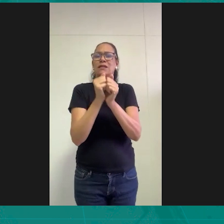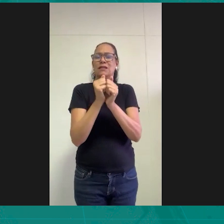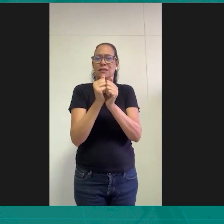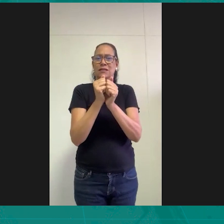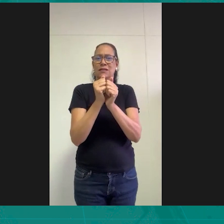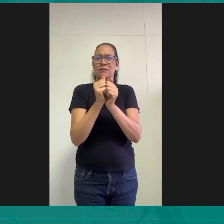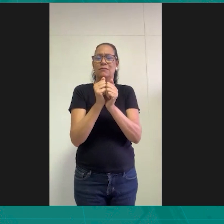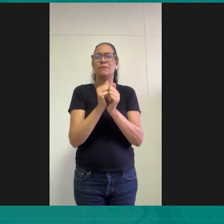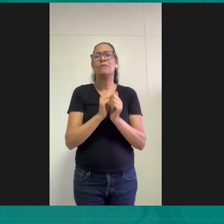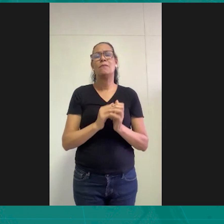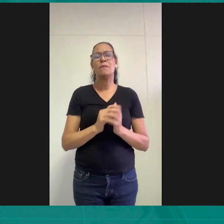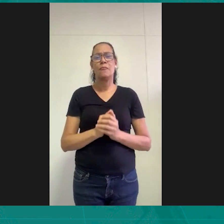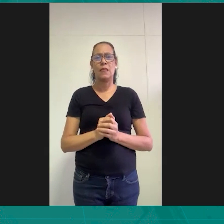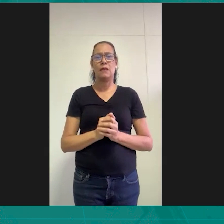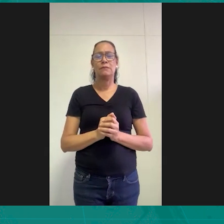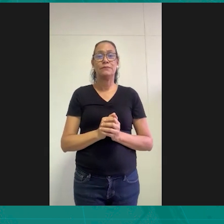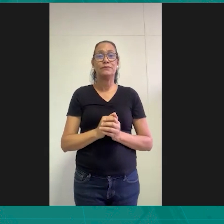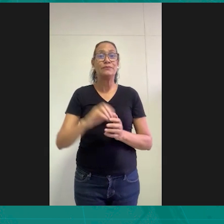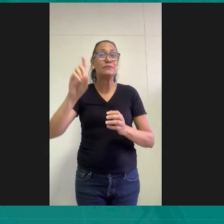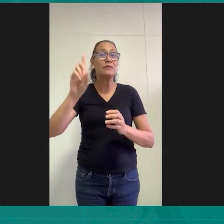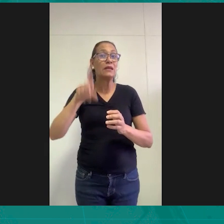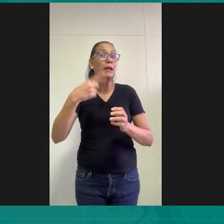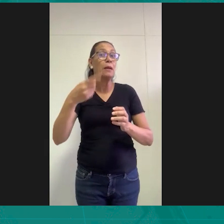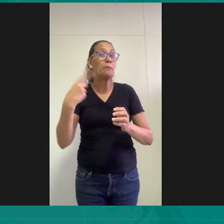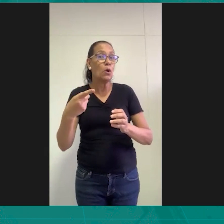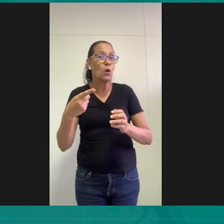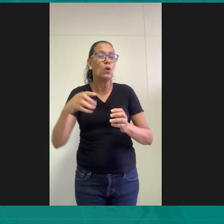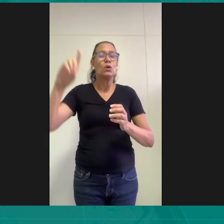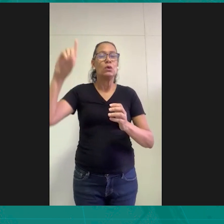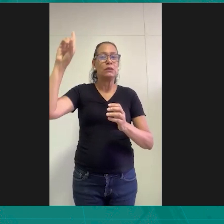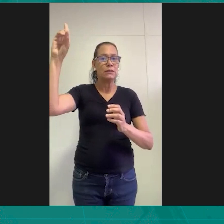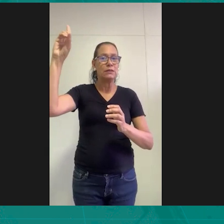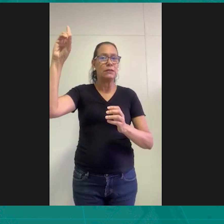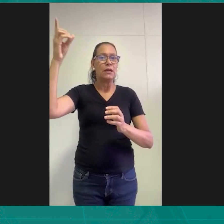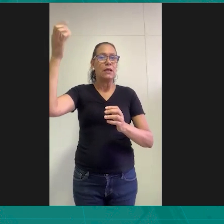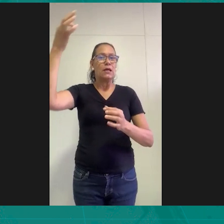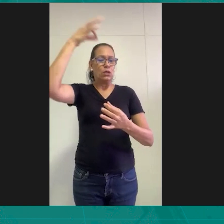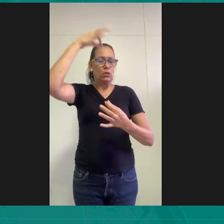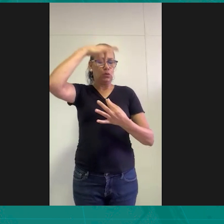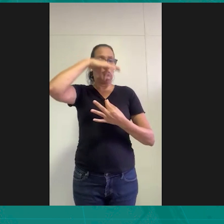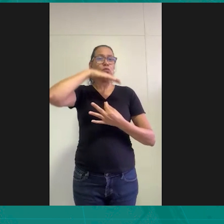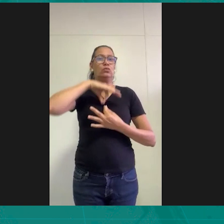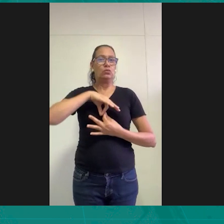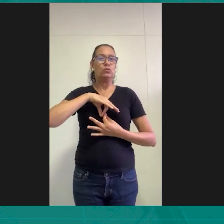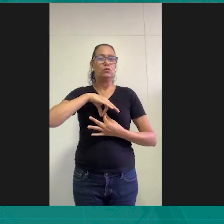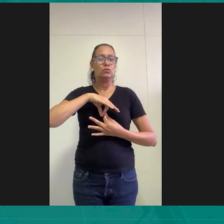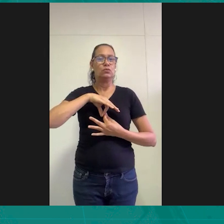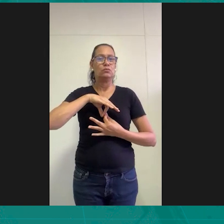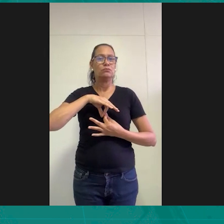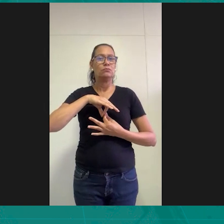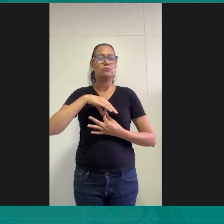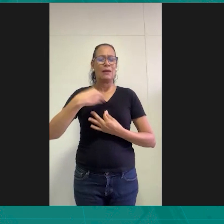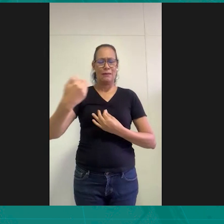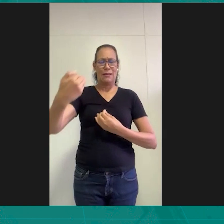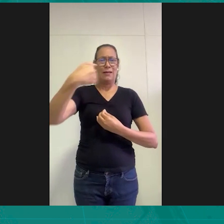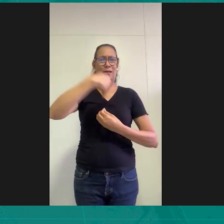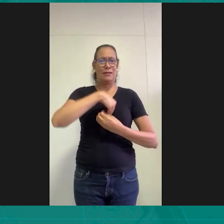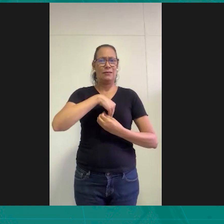Introduzir Deus no homem, tá? E agora Ele quer introduzir o homem em